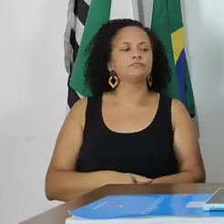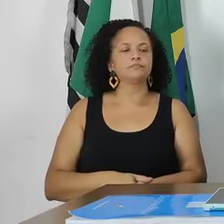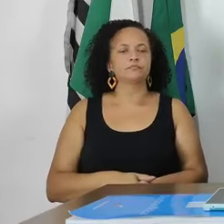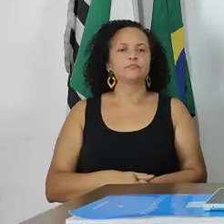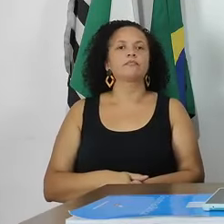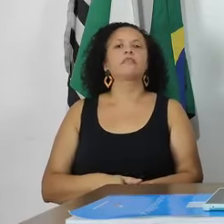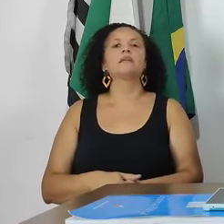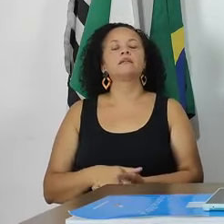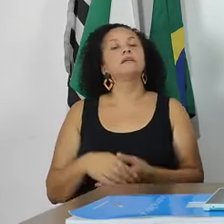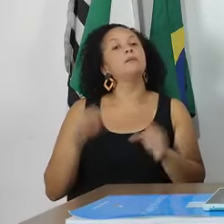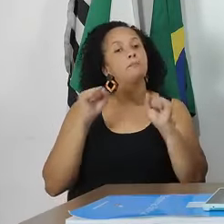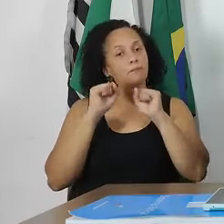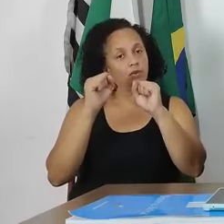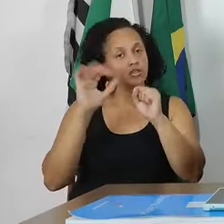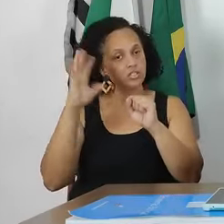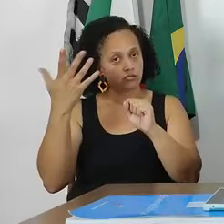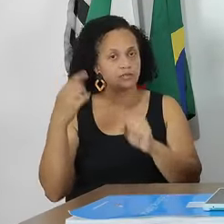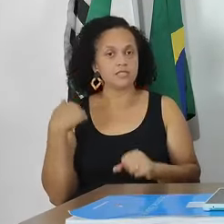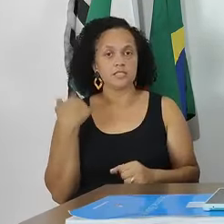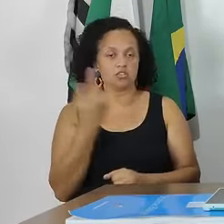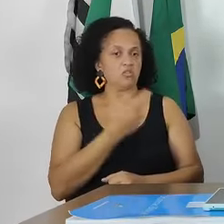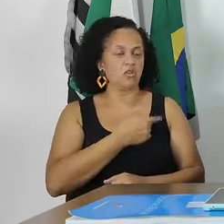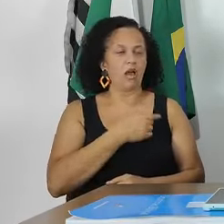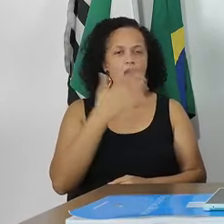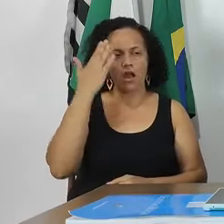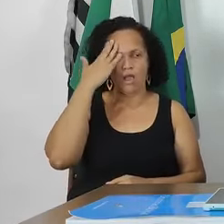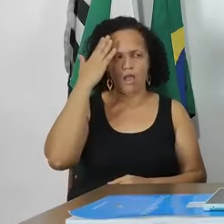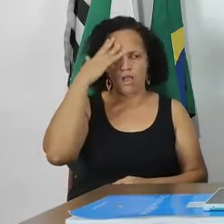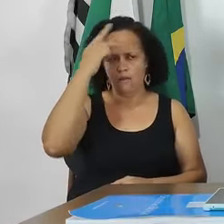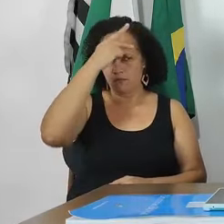pessoa precisa, e a gente não faz nada por elas.